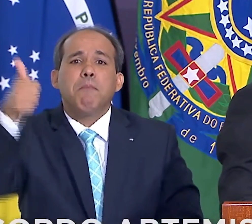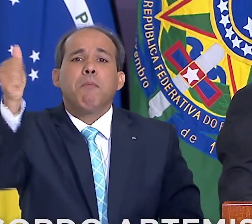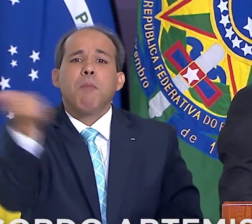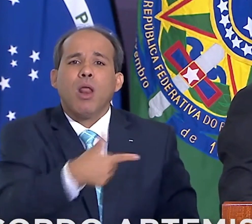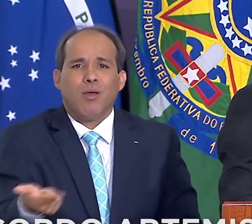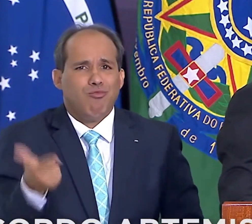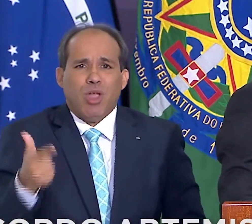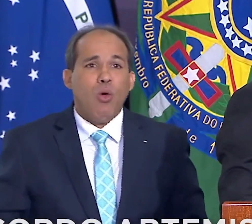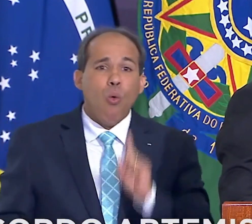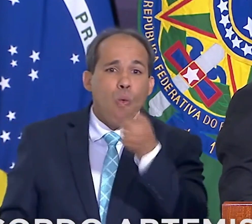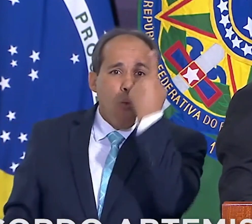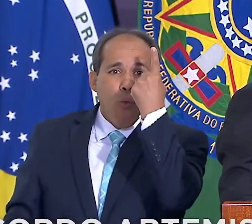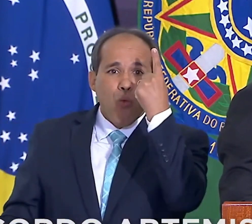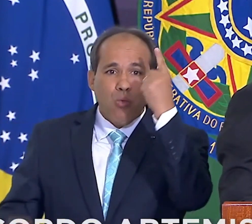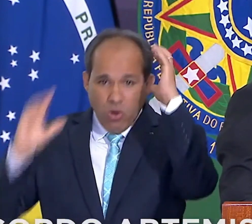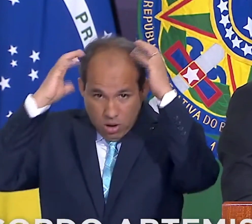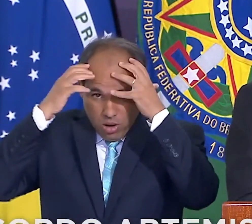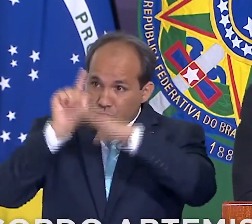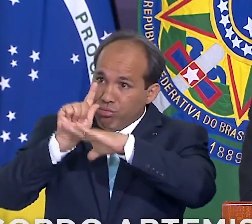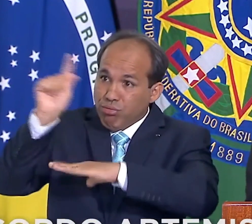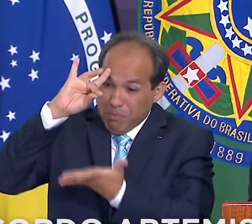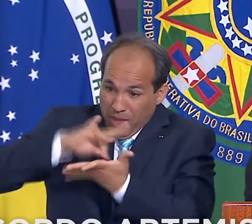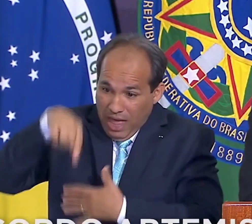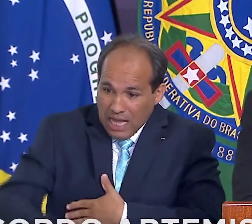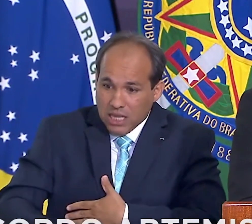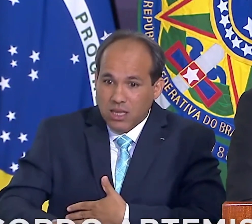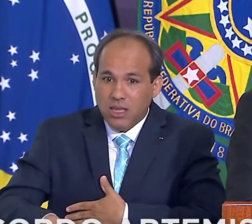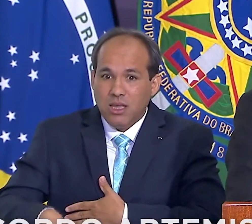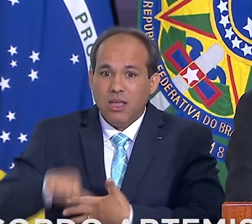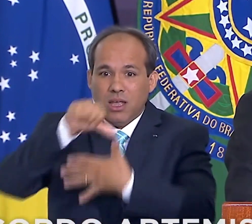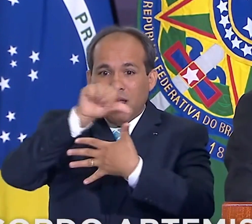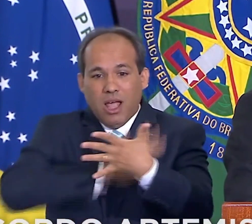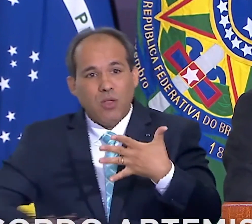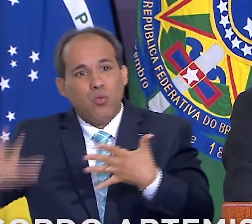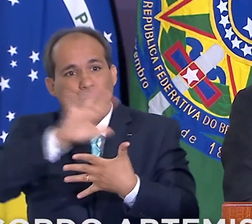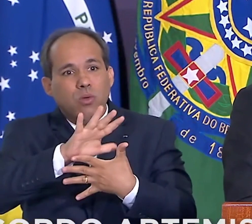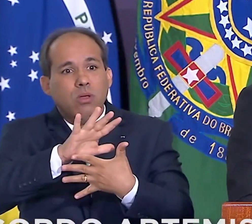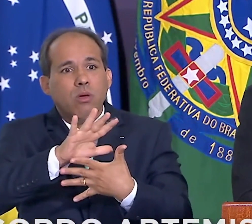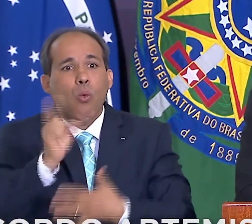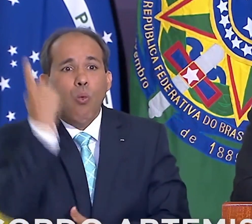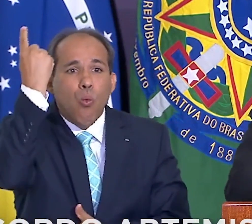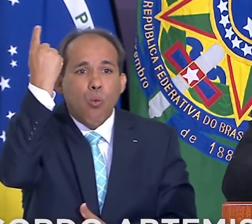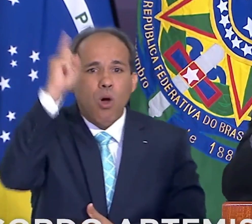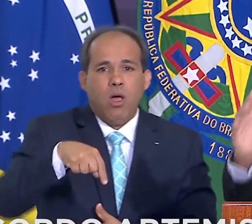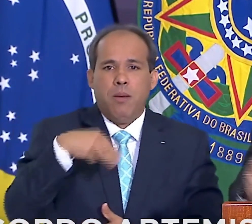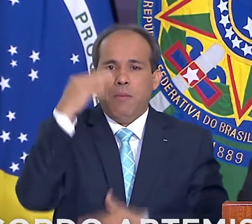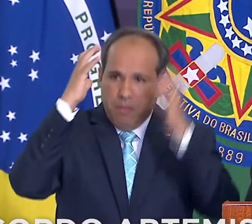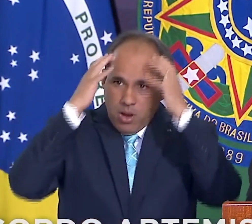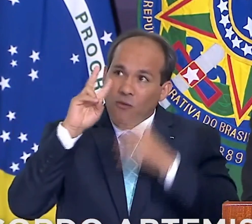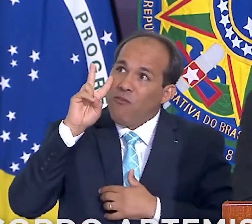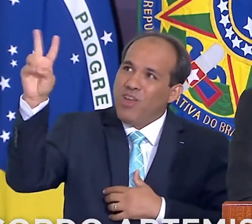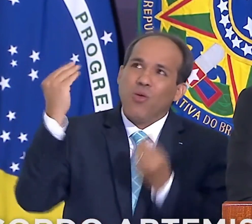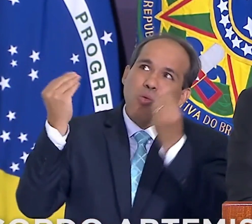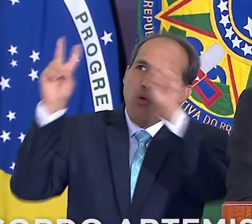o único astronauta aqui, abaixo da linha do Equador. E a gente, quando vê